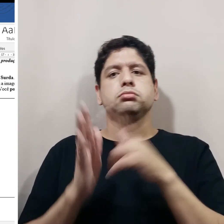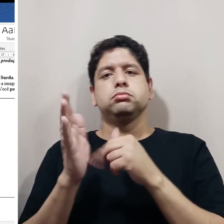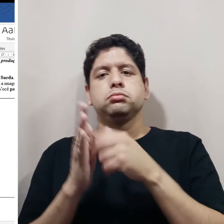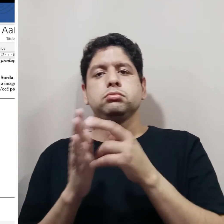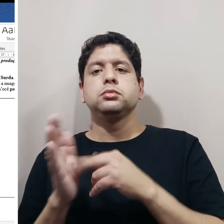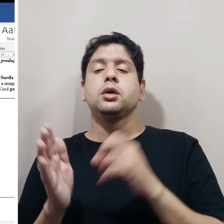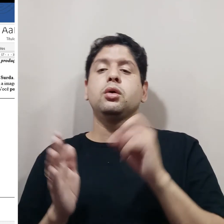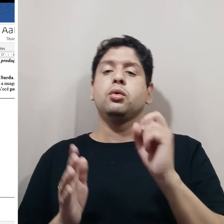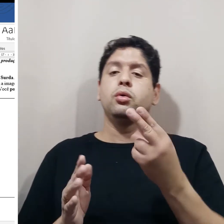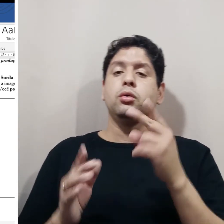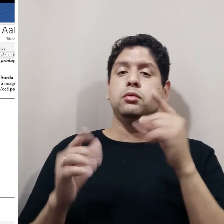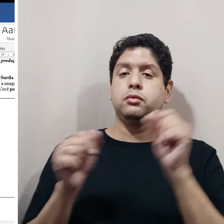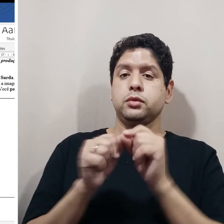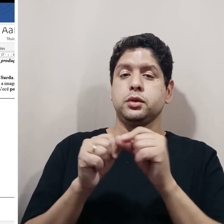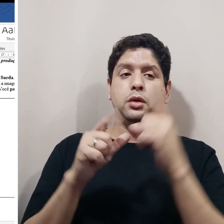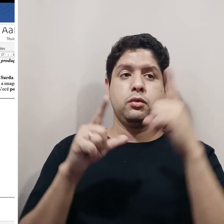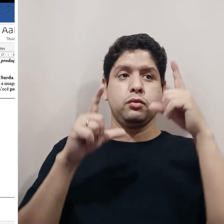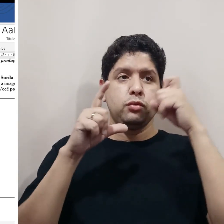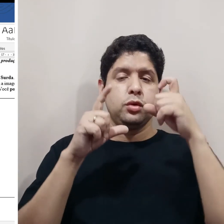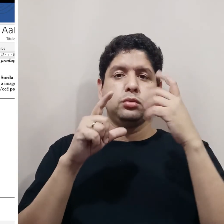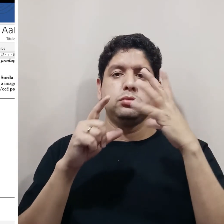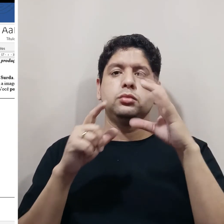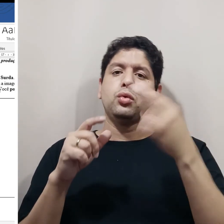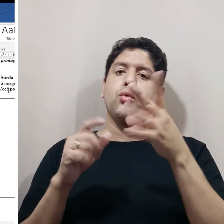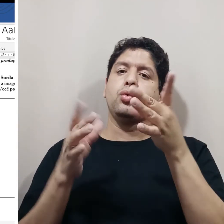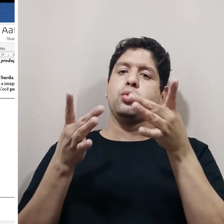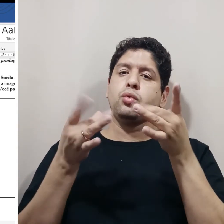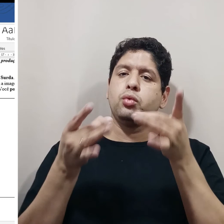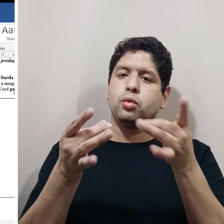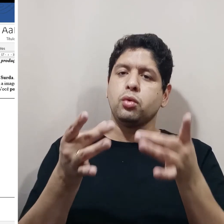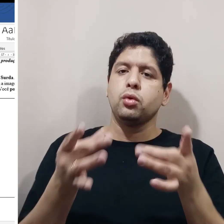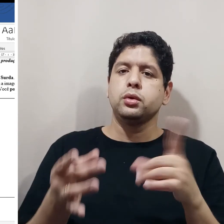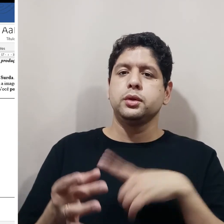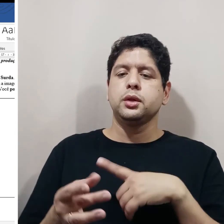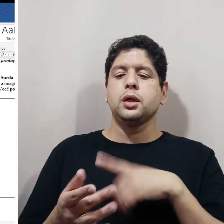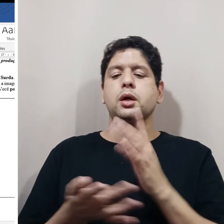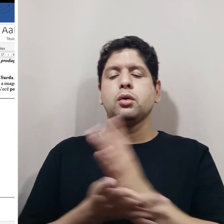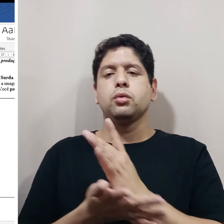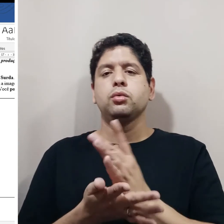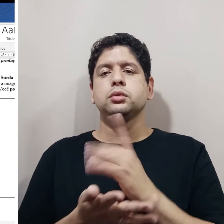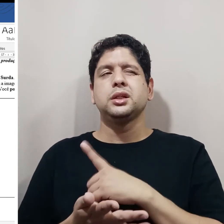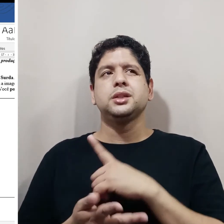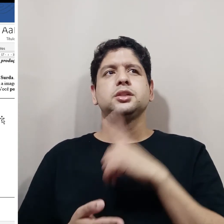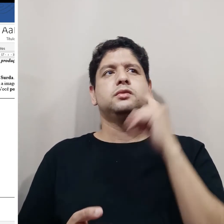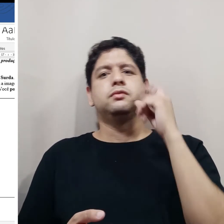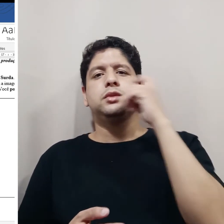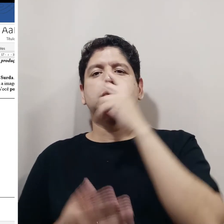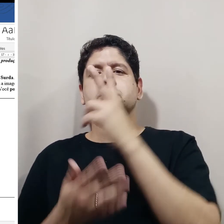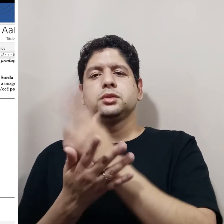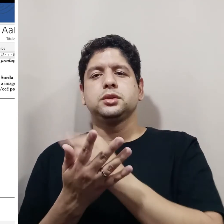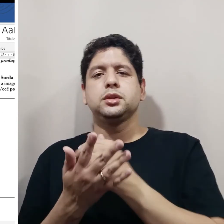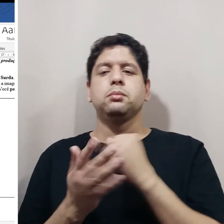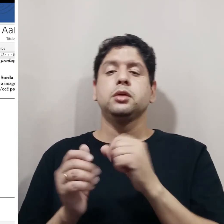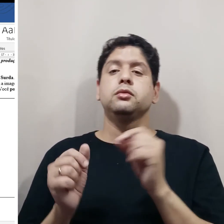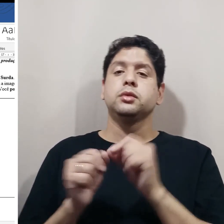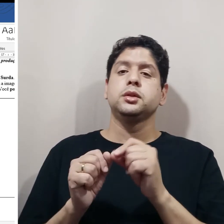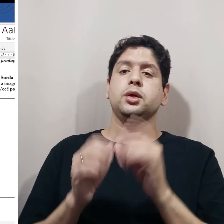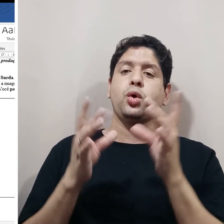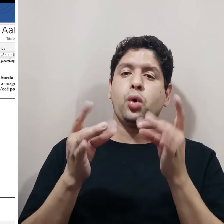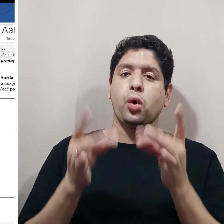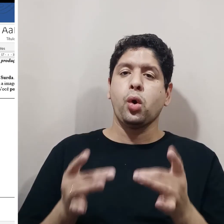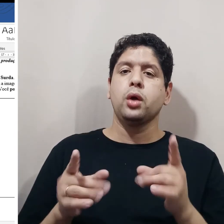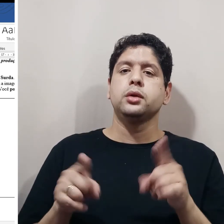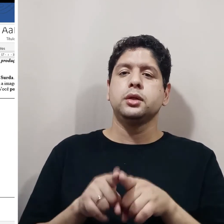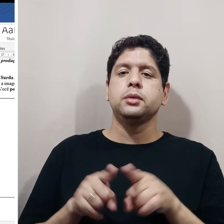do Renascimento, mas pode ser outra, né, e criar uma releitura dela. Você pode desenhar, você podia ter desenhado, ou fazer uma